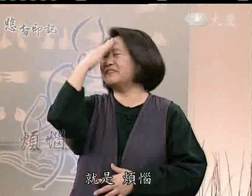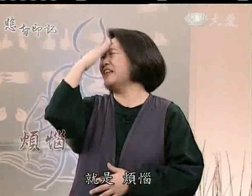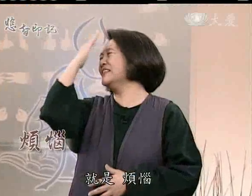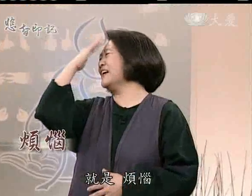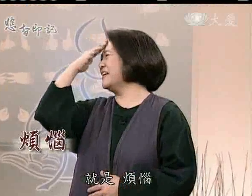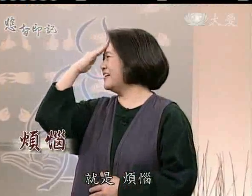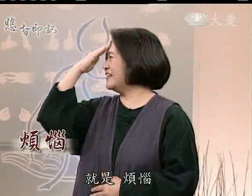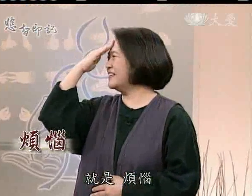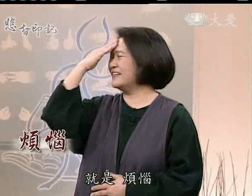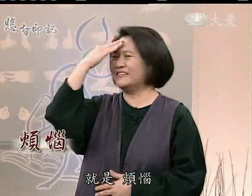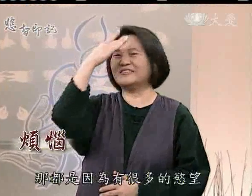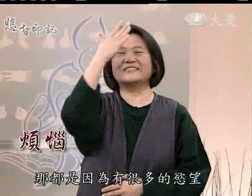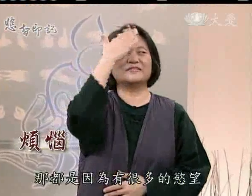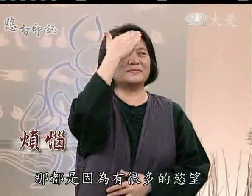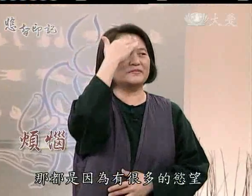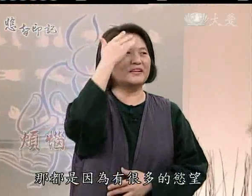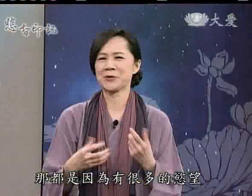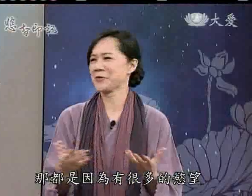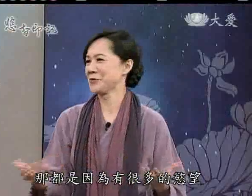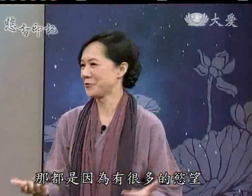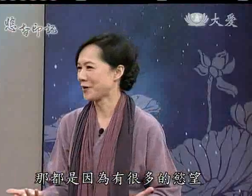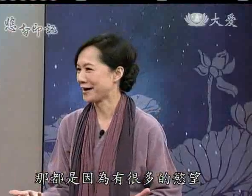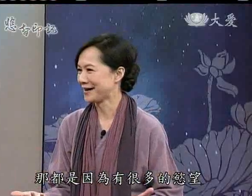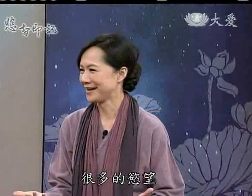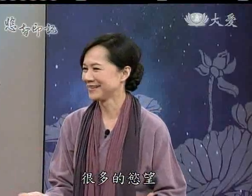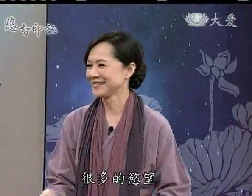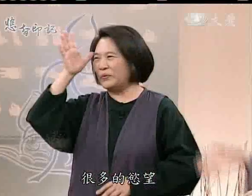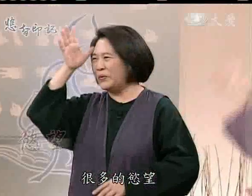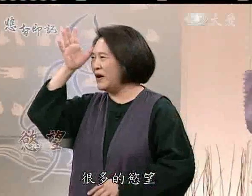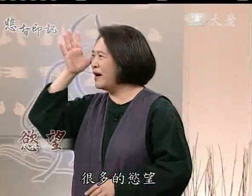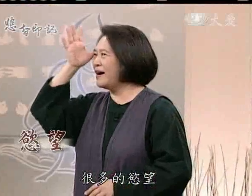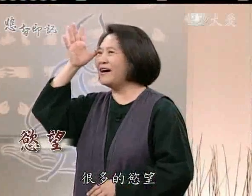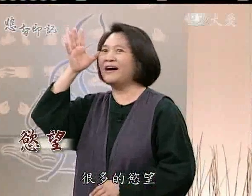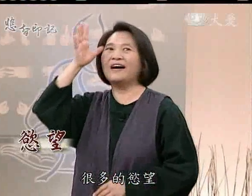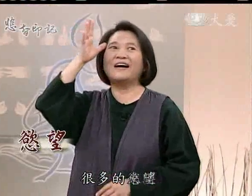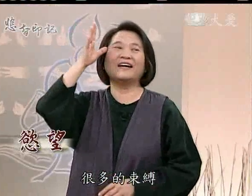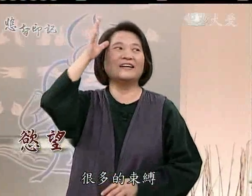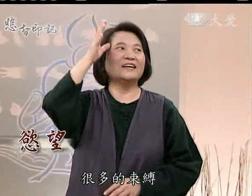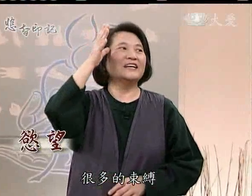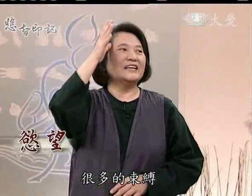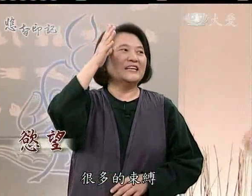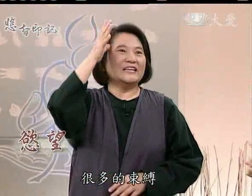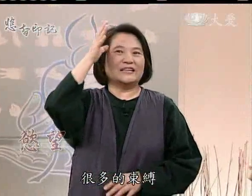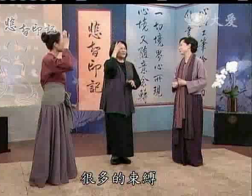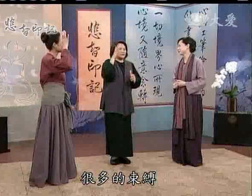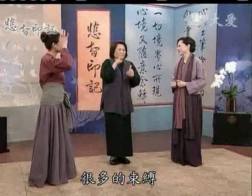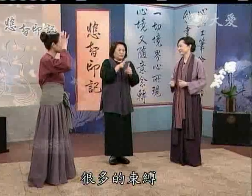烦恼，那都是因为有很多的欲望， 很多的欲望， 很多的束缚， 很多的束